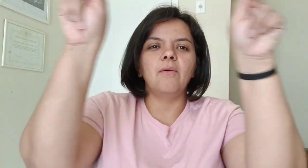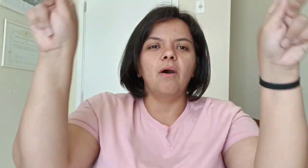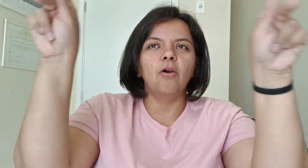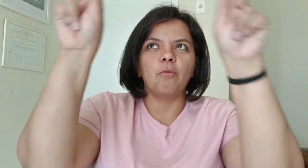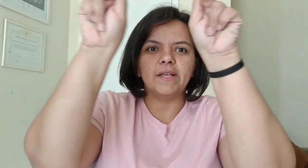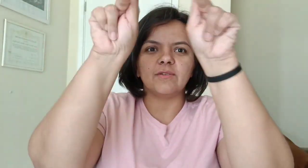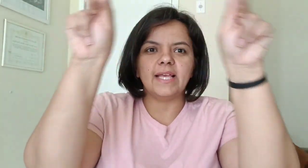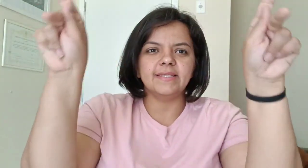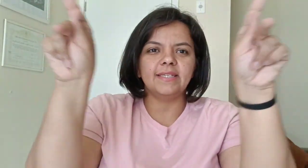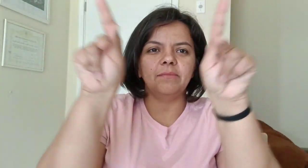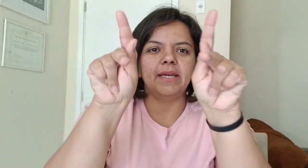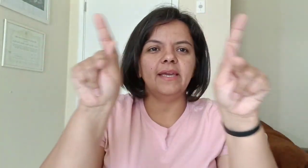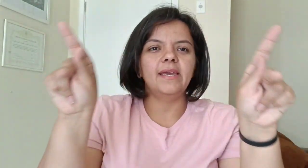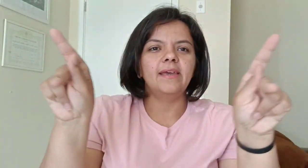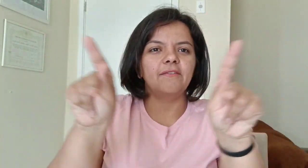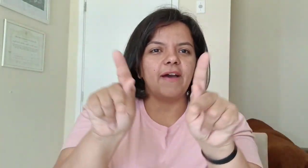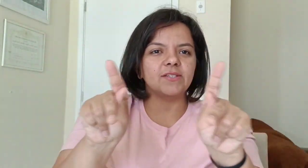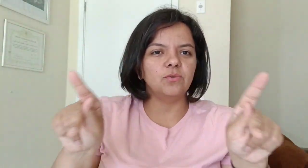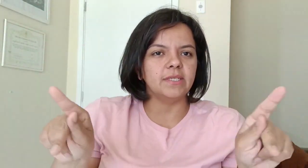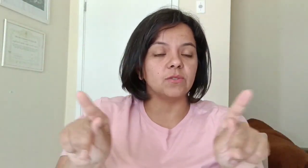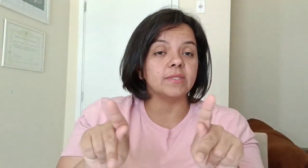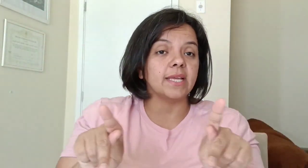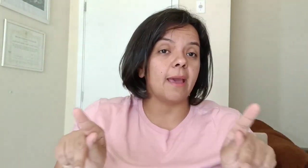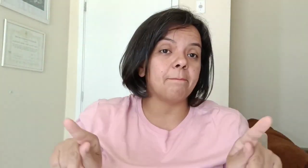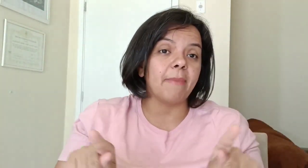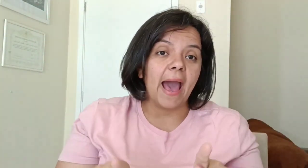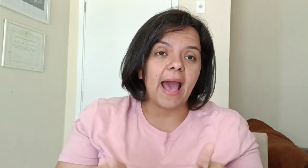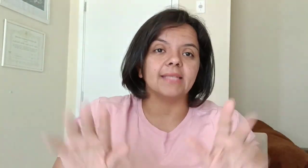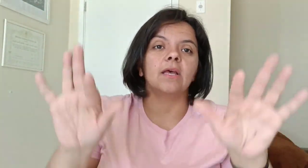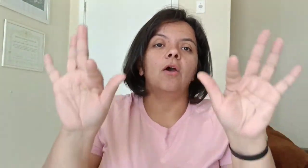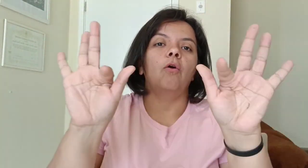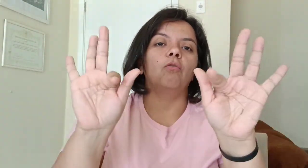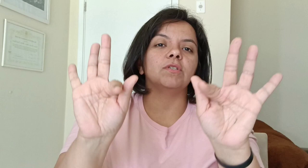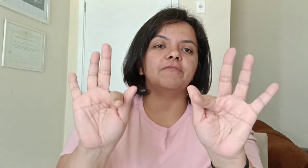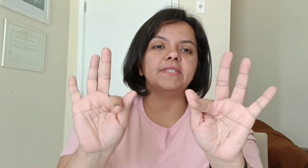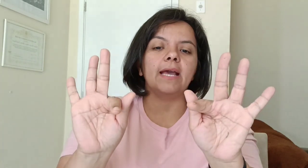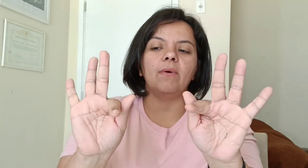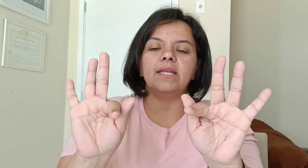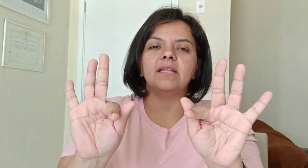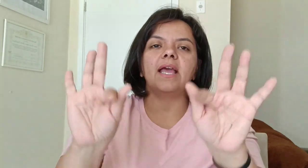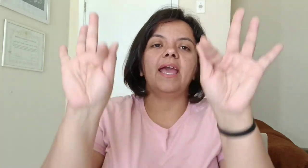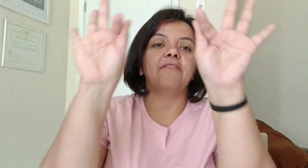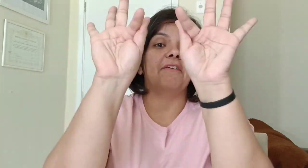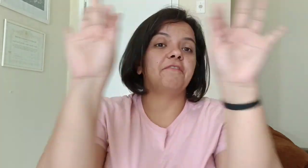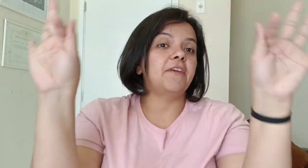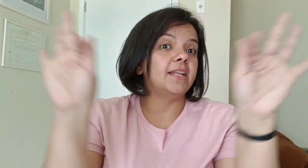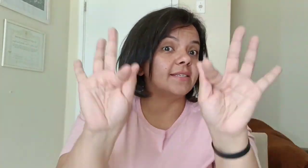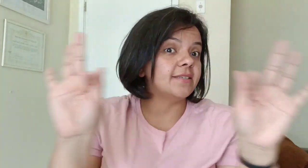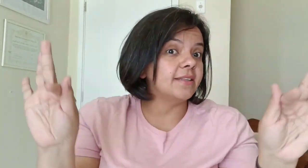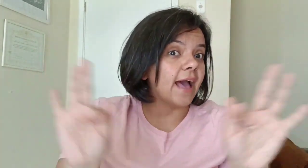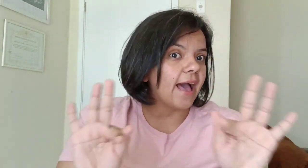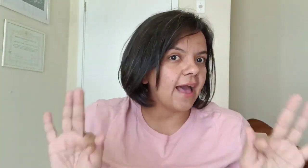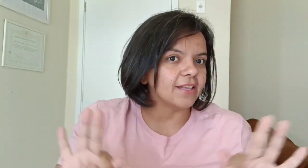ó, eu começo lá em cima e faço isso. Isso aqui é paz. Ou se eu fizer com a letra F, é